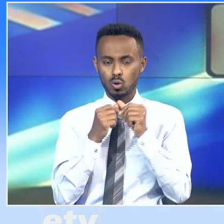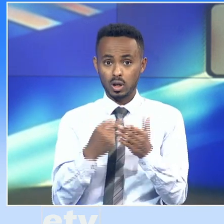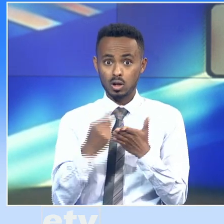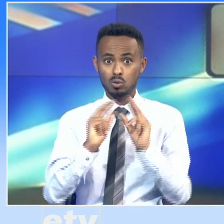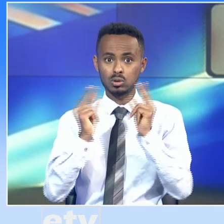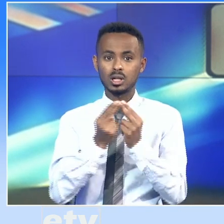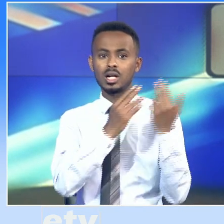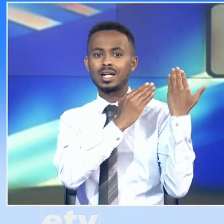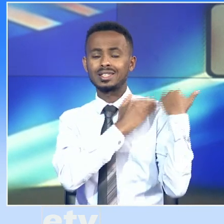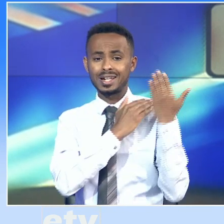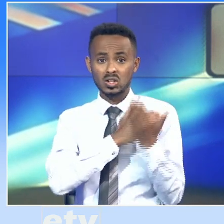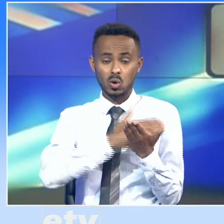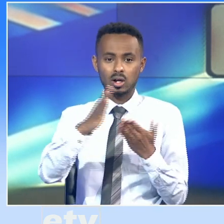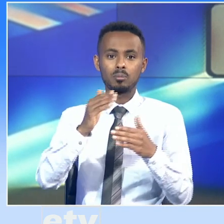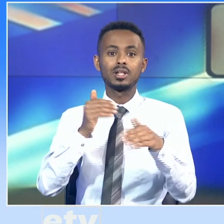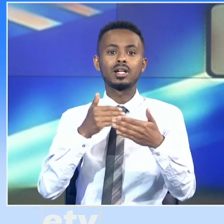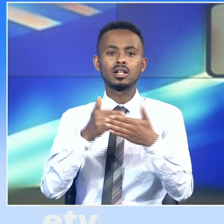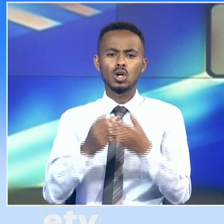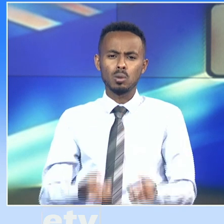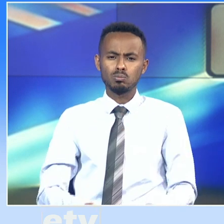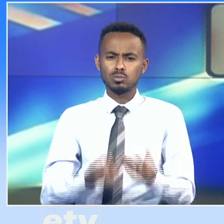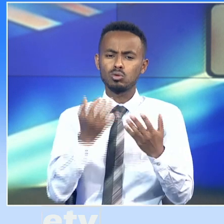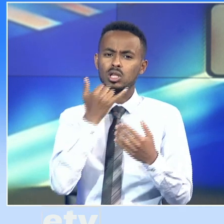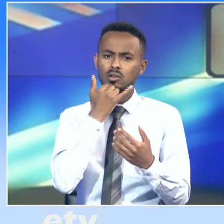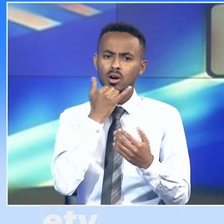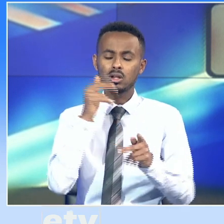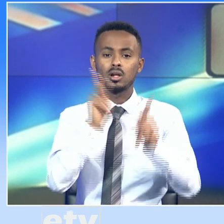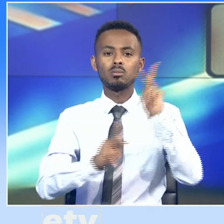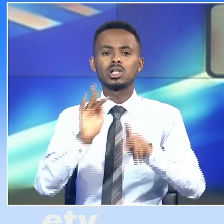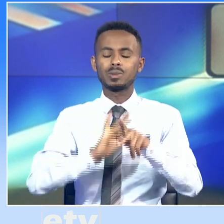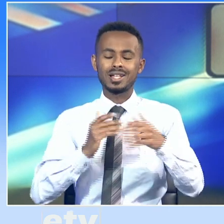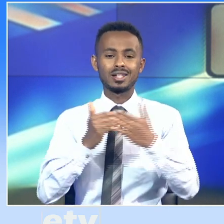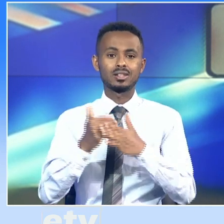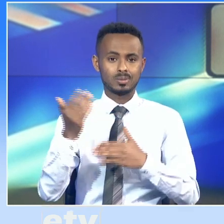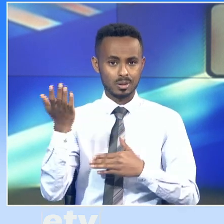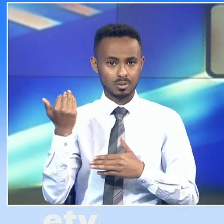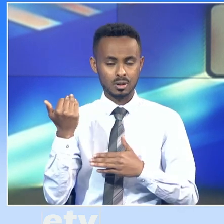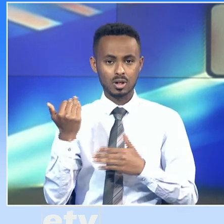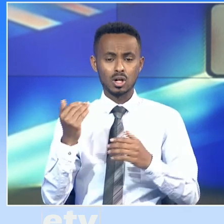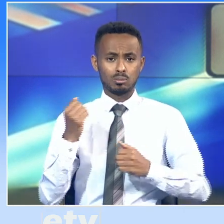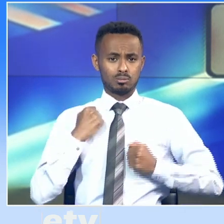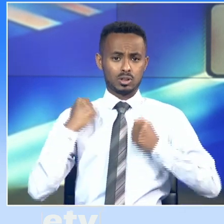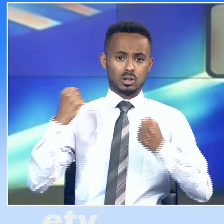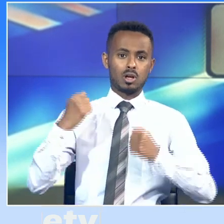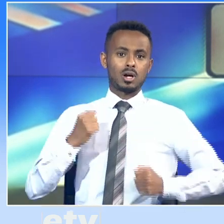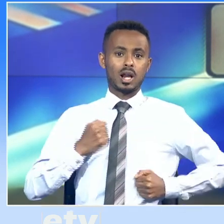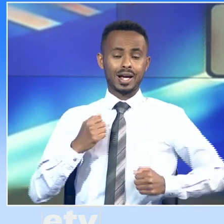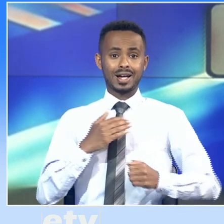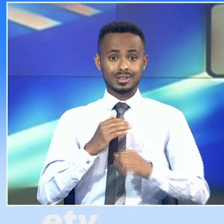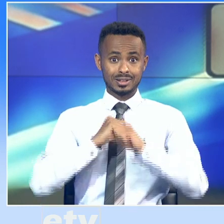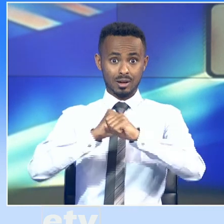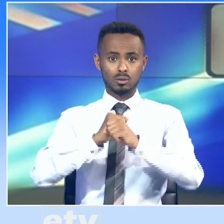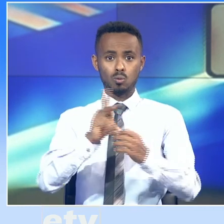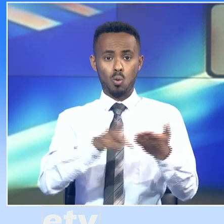የቡድን ከስልጣን እስከተወገደበት ድረስ ብዙ ጥፋትን በህዝብ ላይ ሲያደርስም ነበር። በጀግናው የመከላከያ ሰራዊት ድባቅ